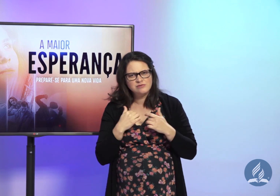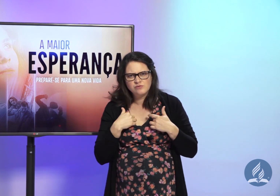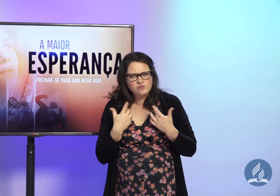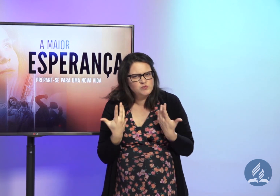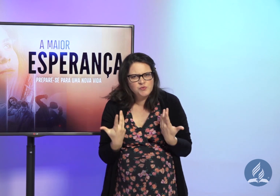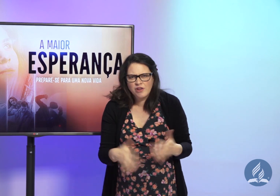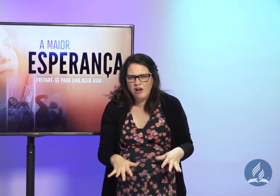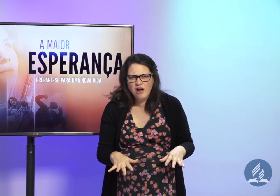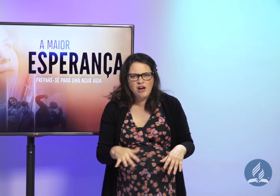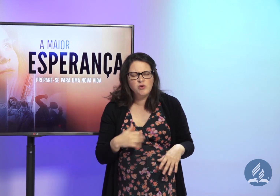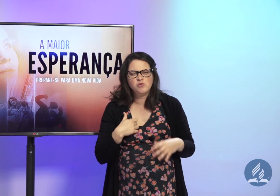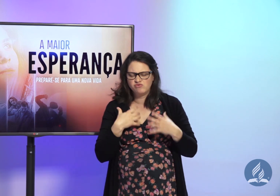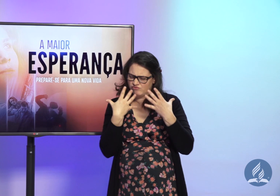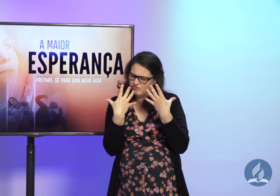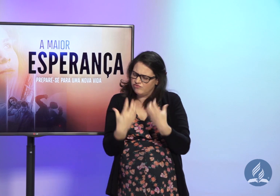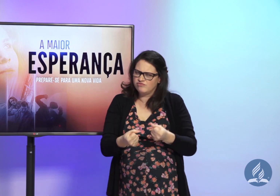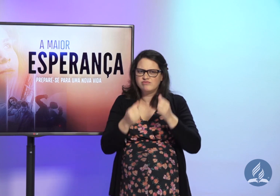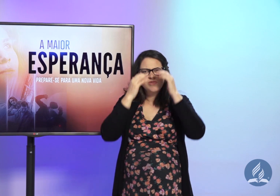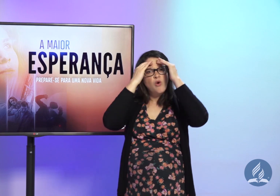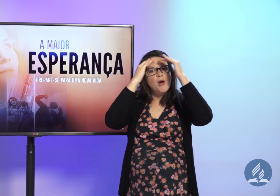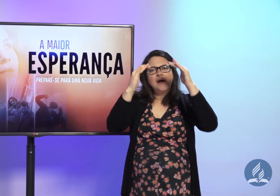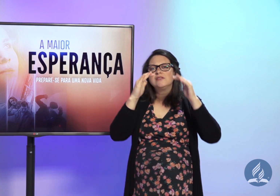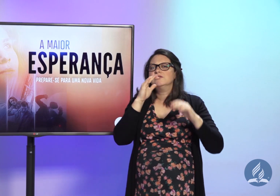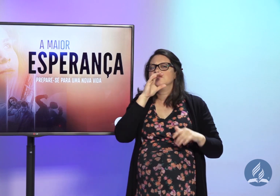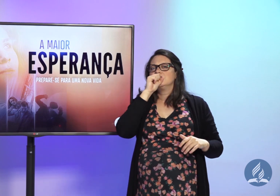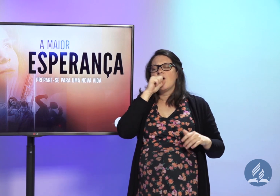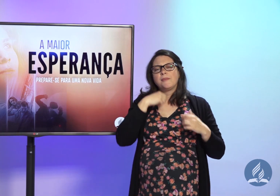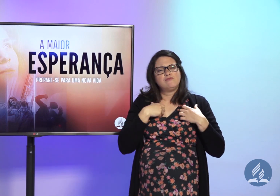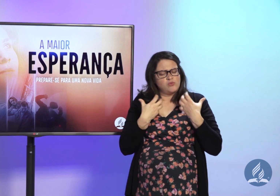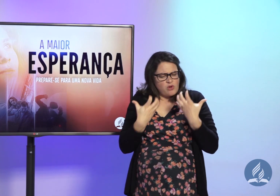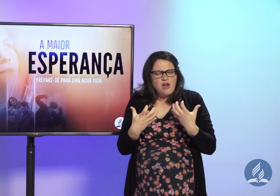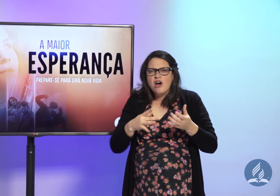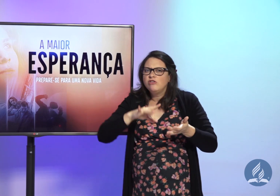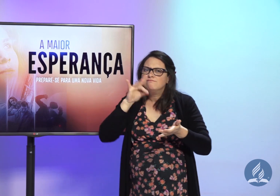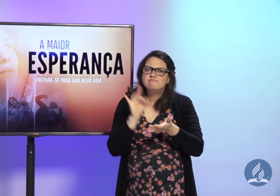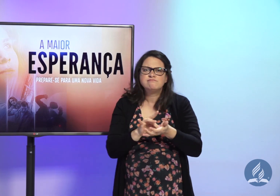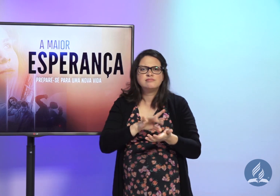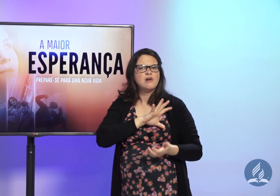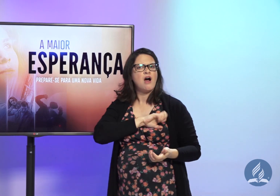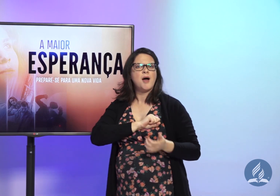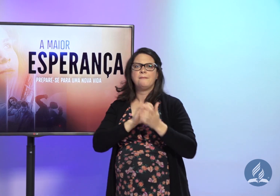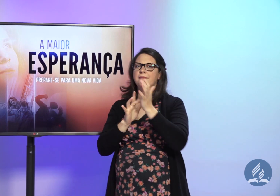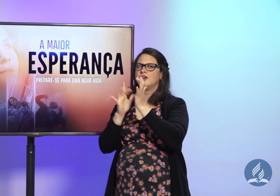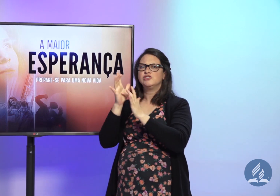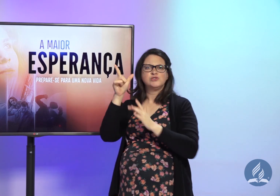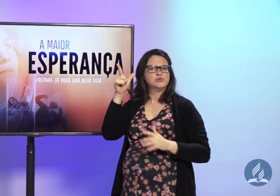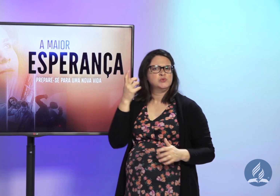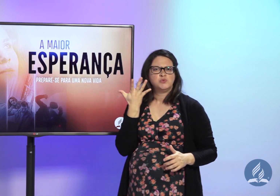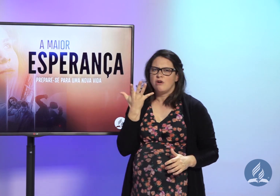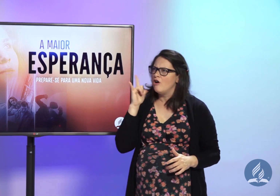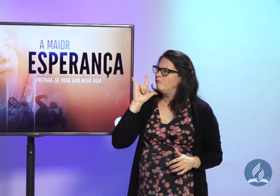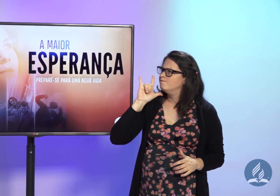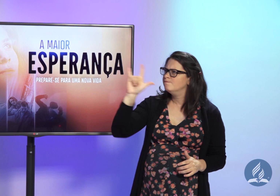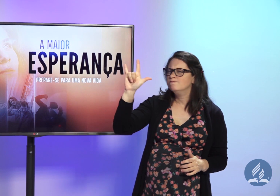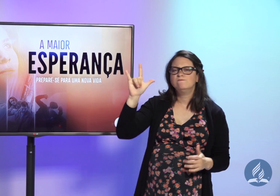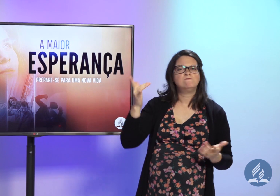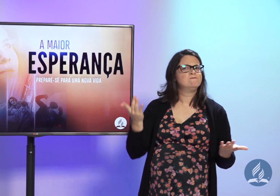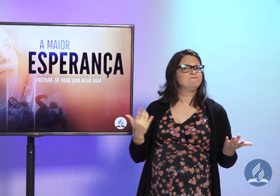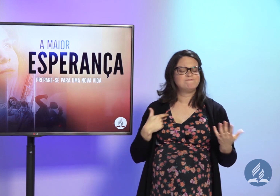Jesus. Ali naquele momento caiu em si e percebeu que ele não amava Jesus porque não estava